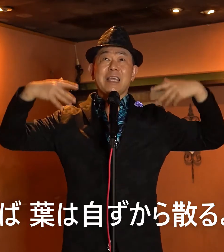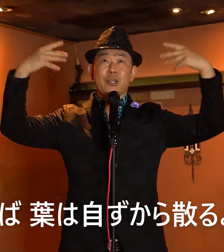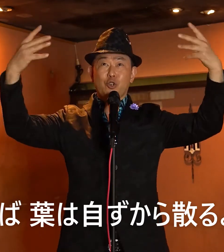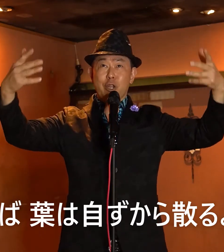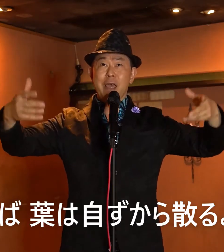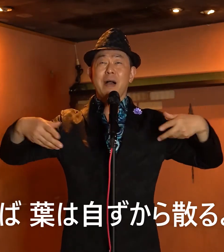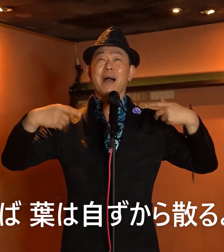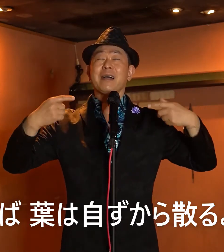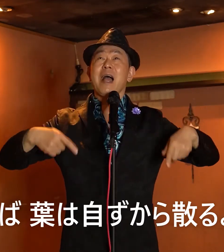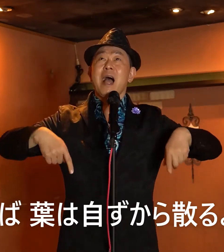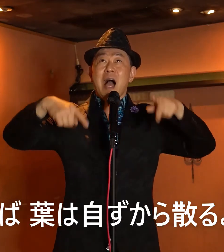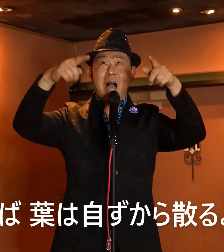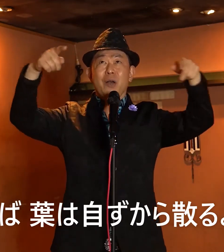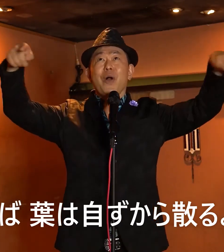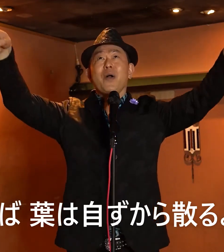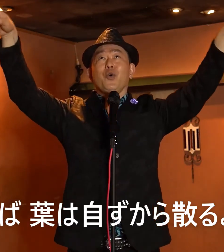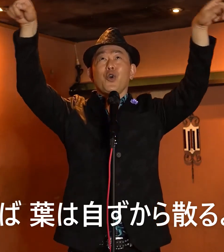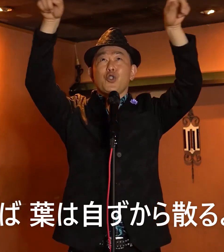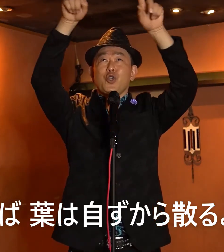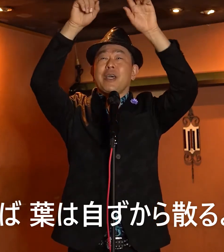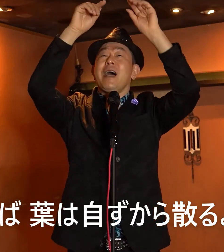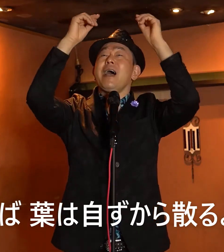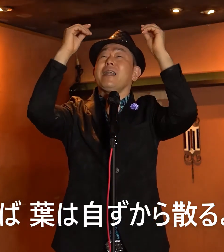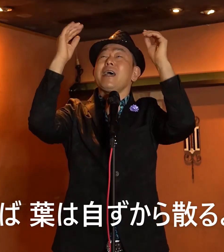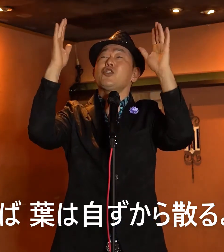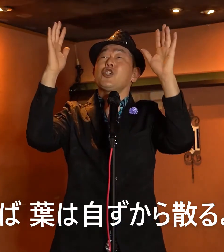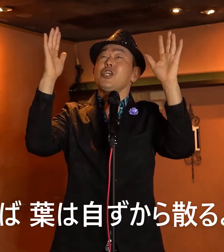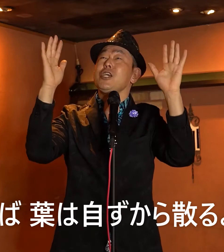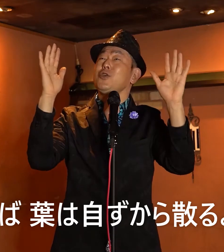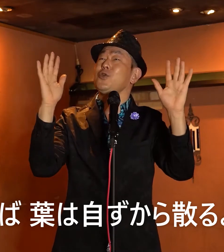秋くれば葉はおのずから散る